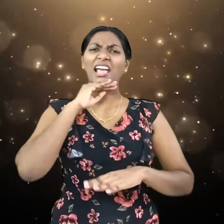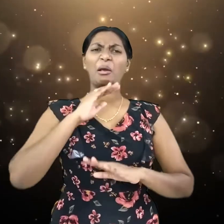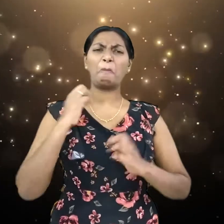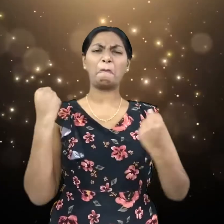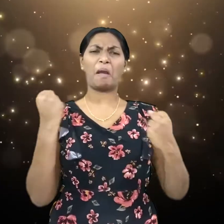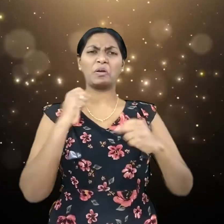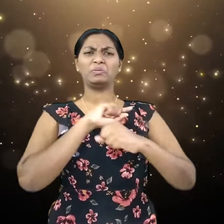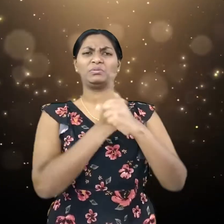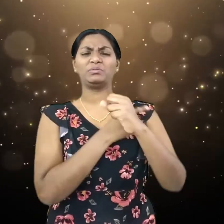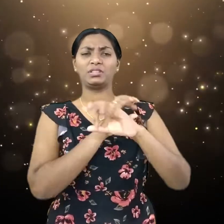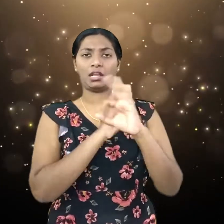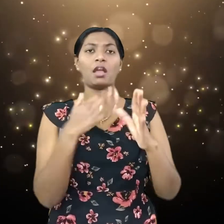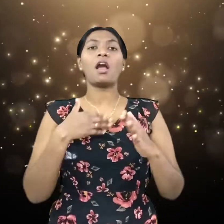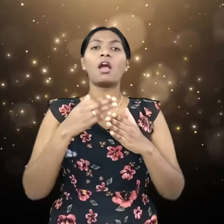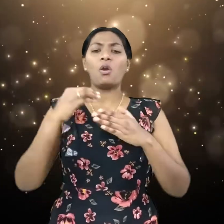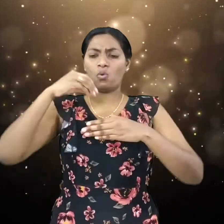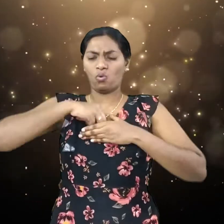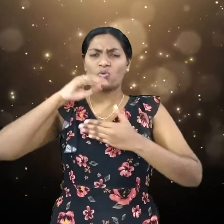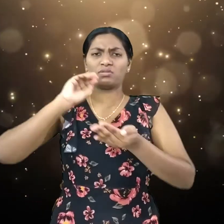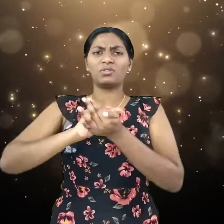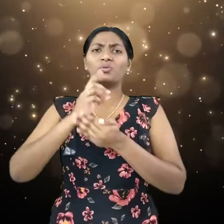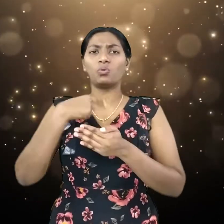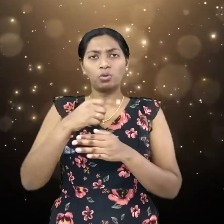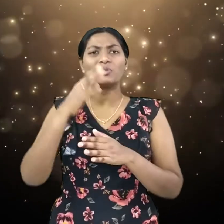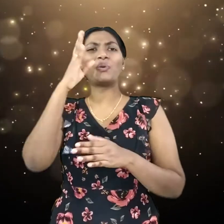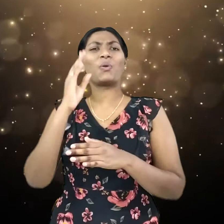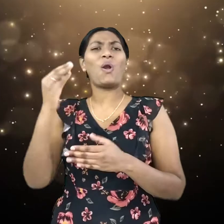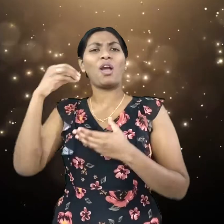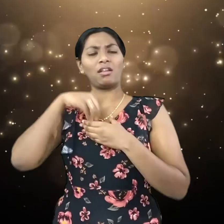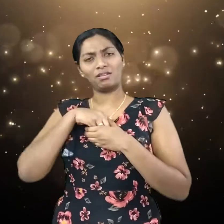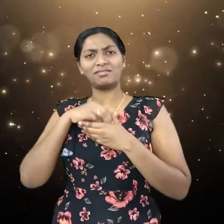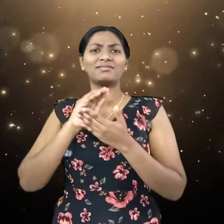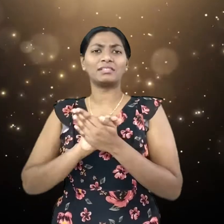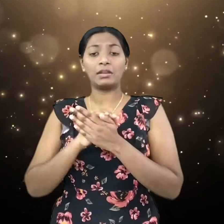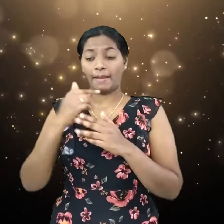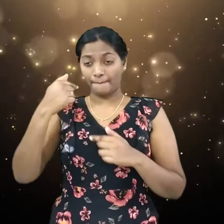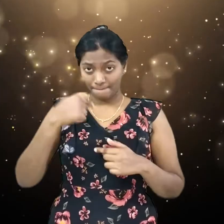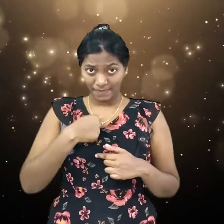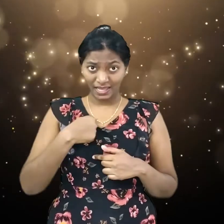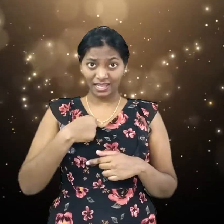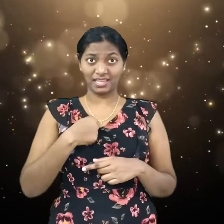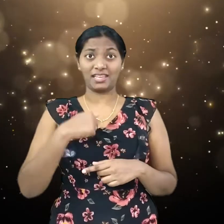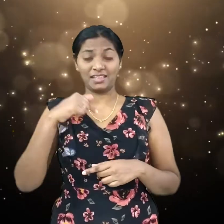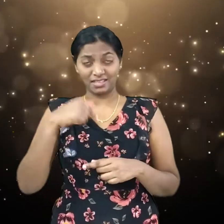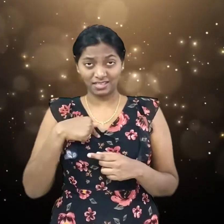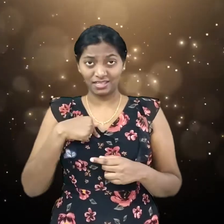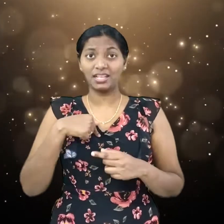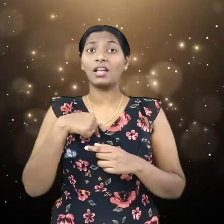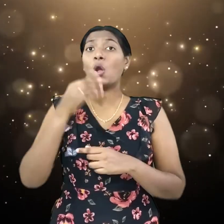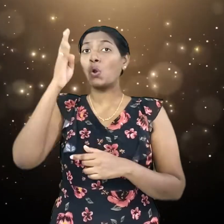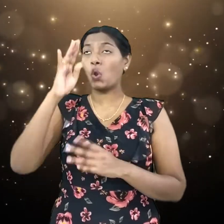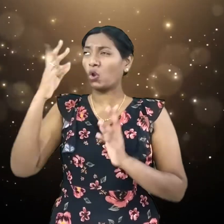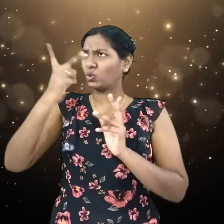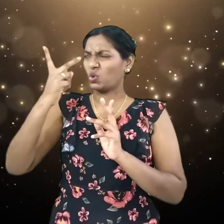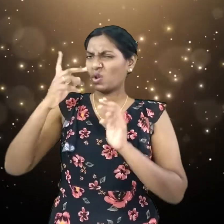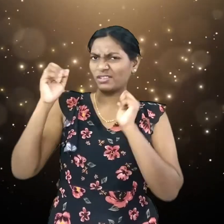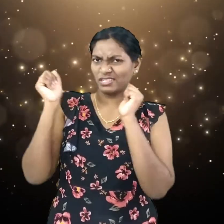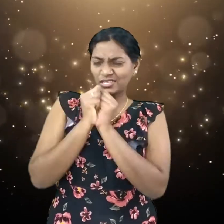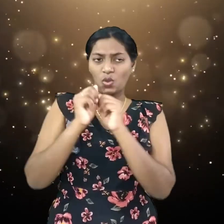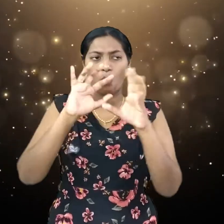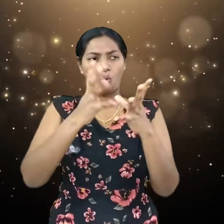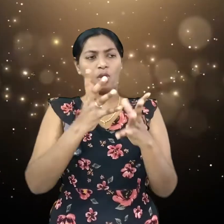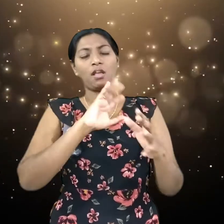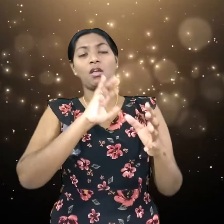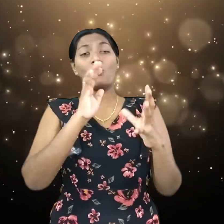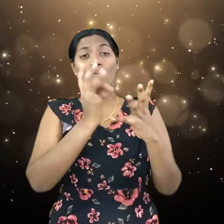क्योंकि हमारे अंदर कौन रहता है? परमेश्वर। प्रेज द लॉर्ड। मैं और परमेश्वर दुनिया पे अकेले भारी हैं। बोली मैं और परमेश्वर दुनिया पर